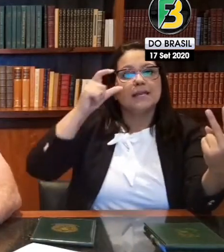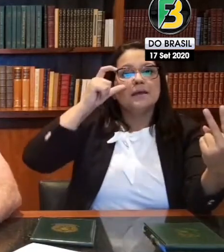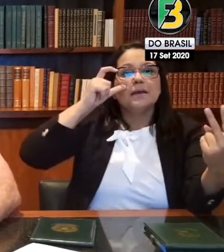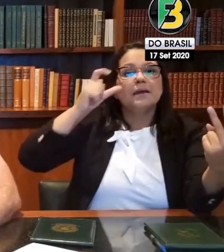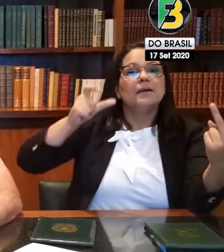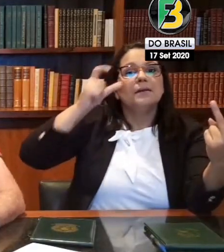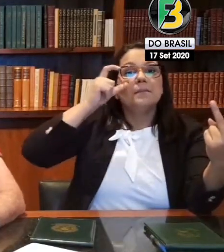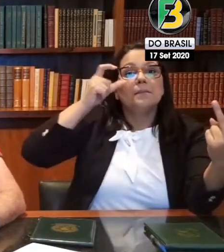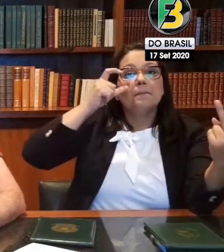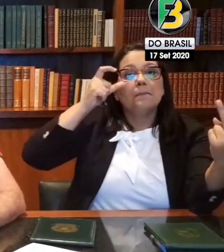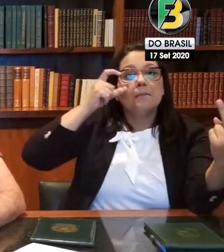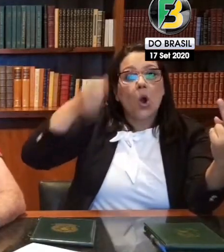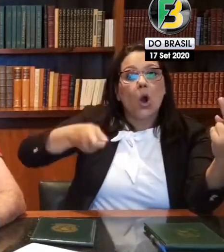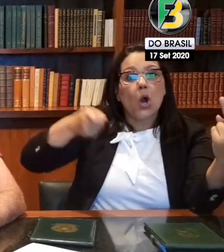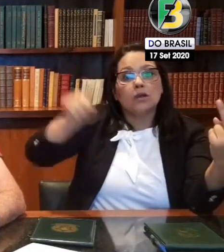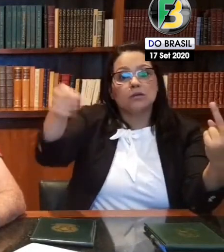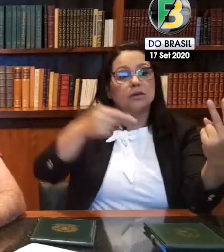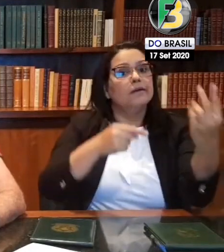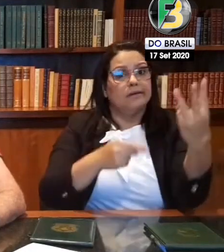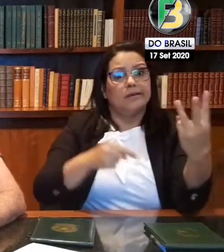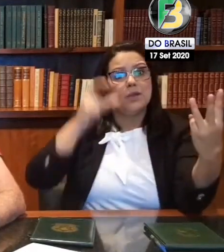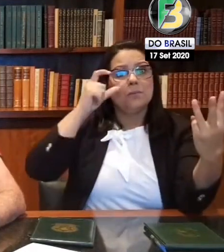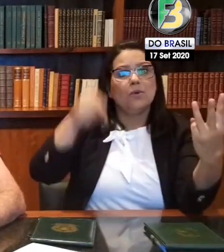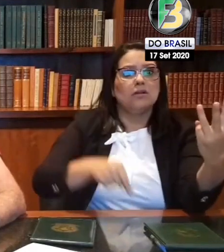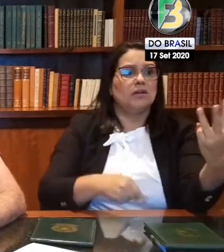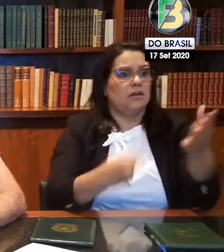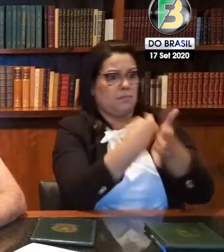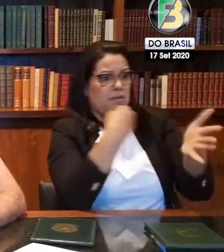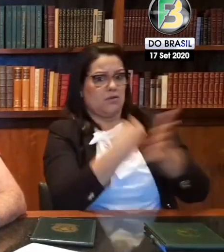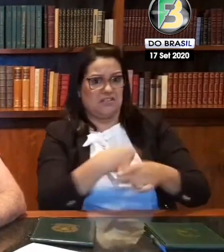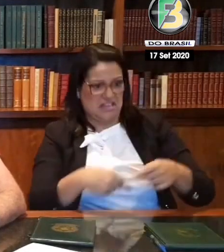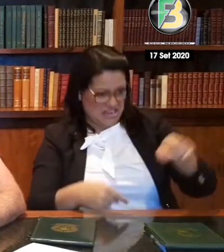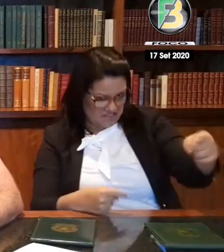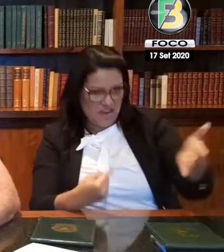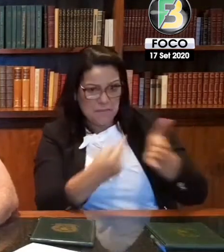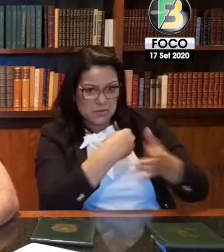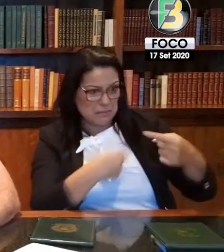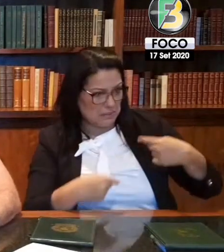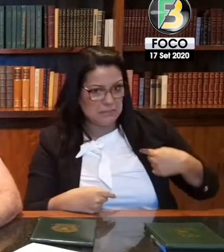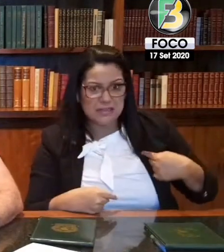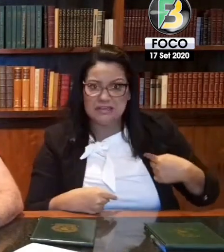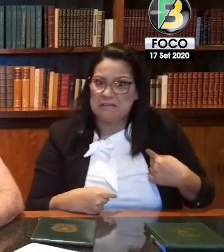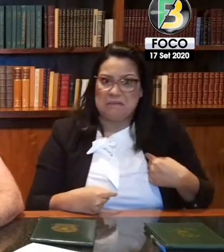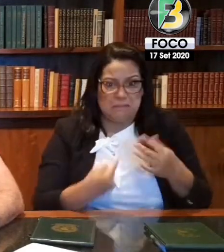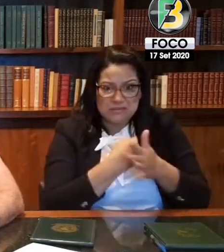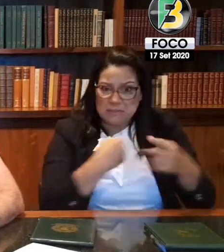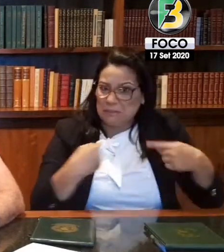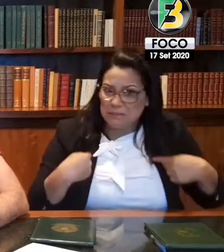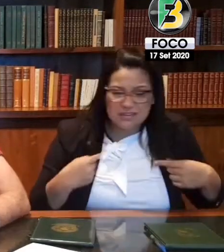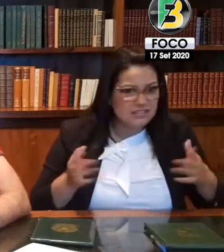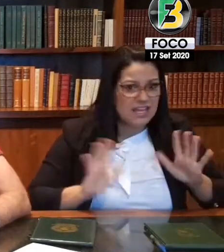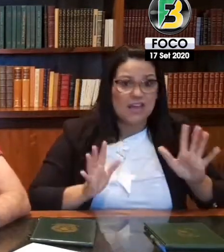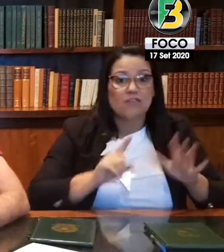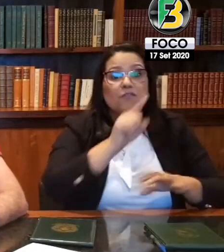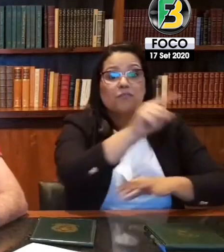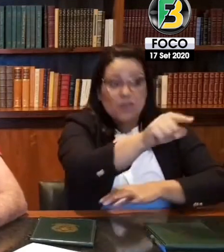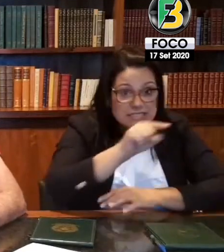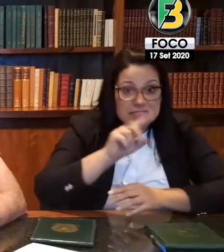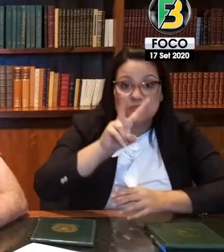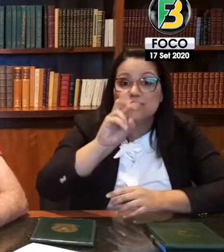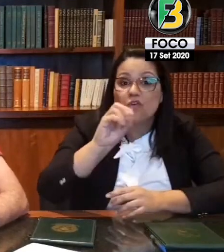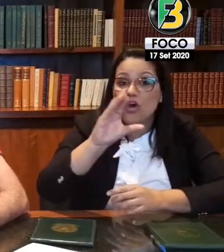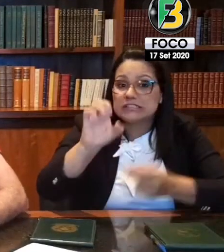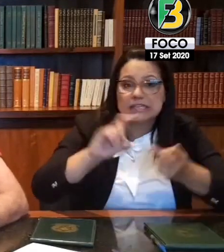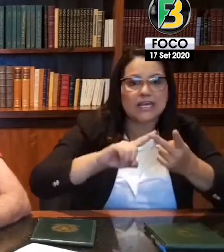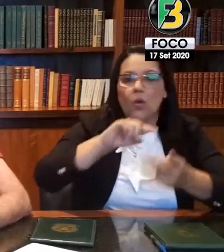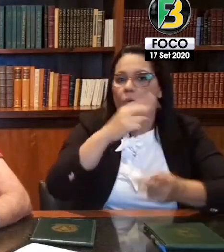mais o próprio Sérgio Moro. Tá certo? O Moro tem que perguntar nada para mim, ele tem que dizer, olha, assim, ó, você, ou Vossa Excelência, né, ou o